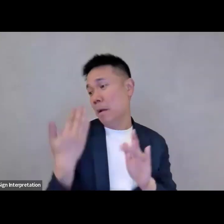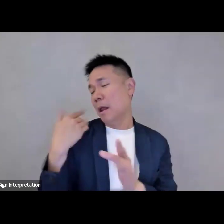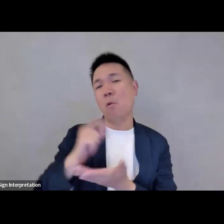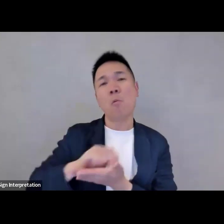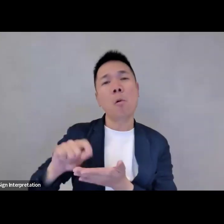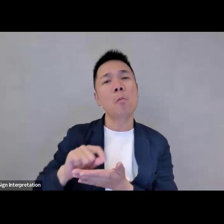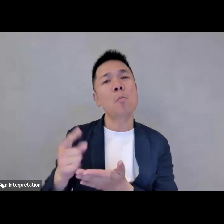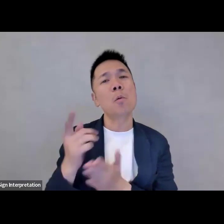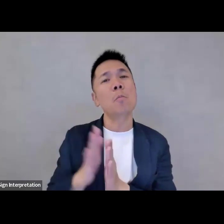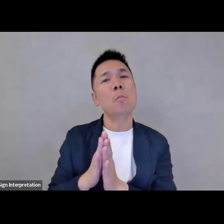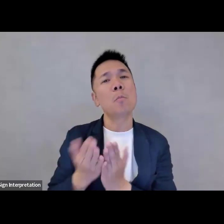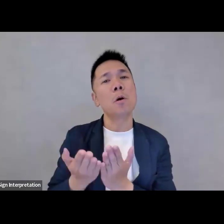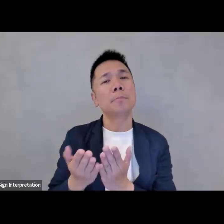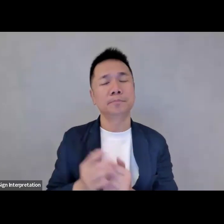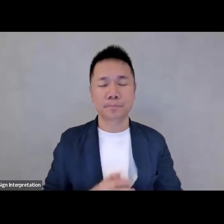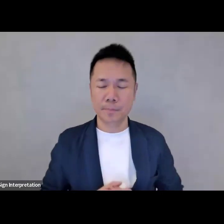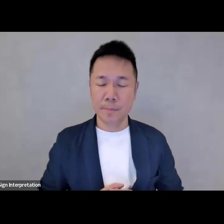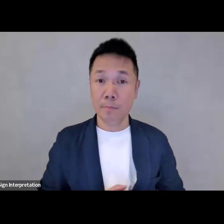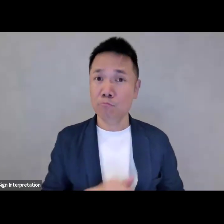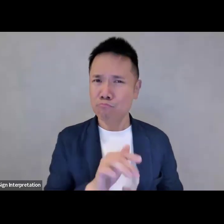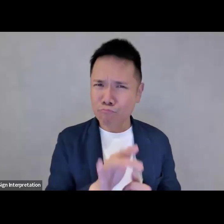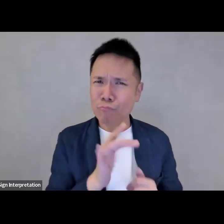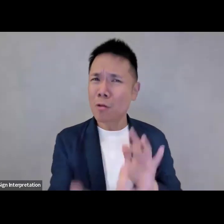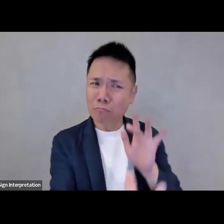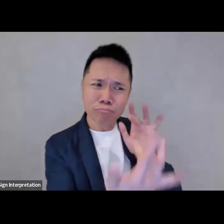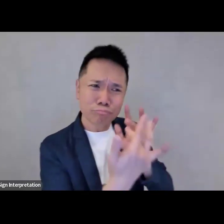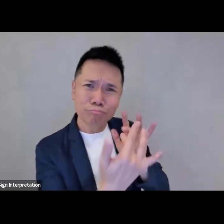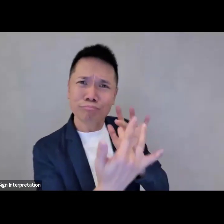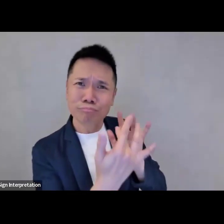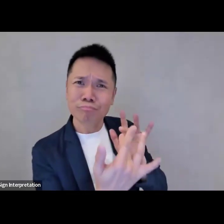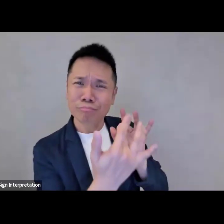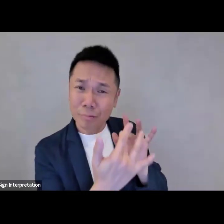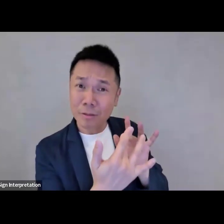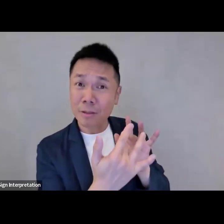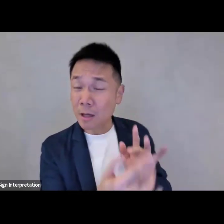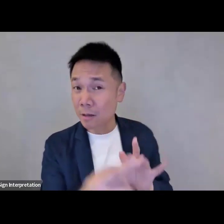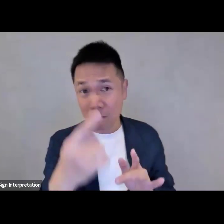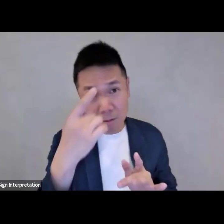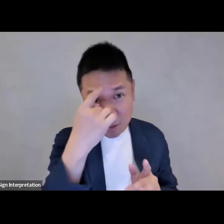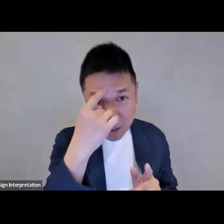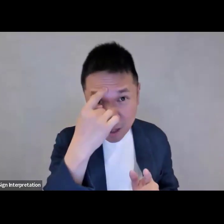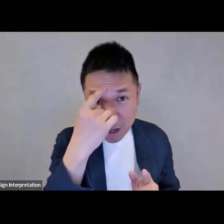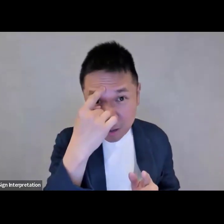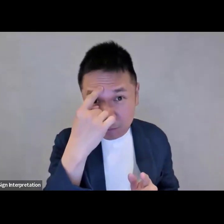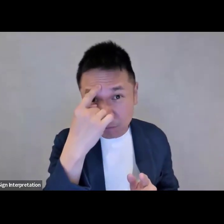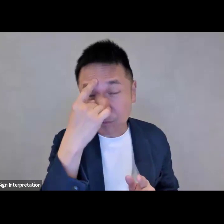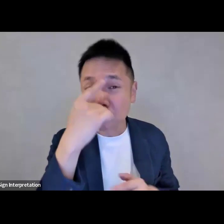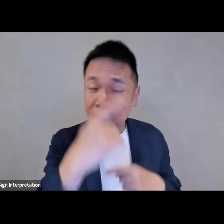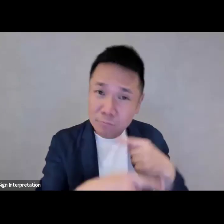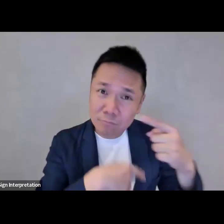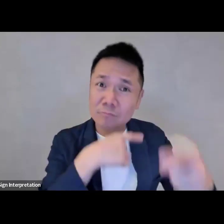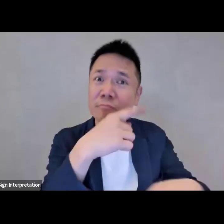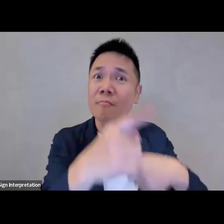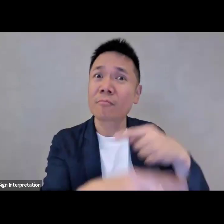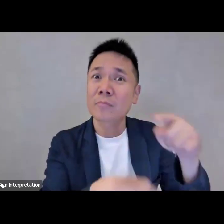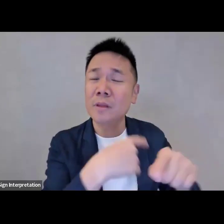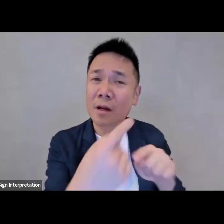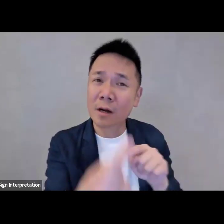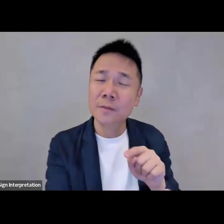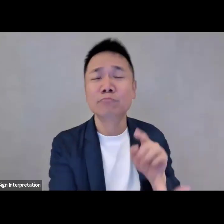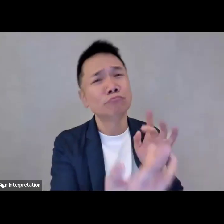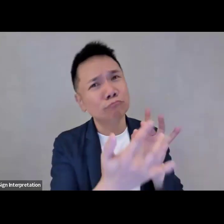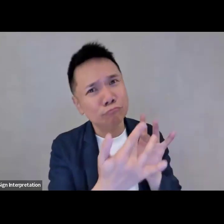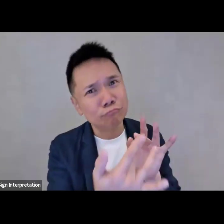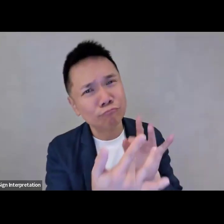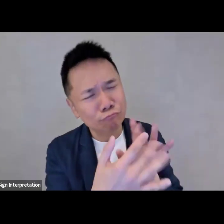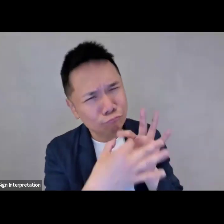因为呢，我们是认识呢，他都认识博士，他都会非常主动的来去交朋友，